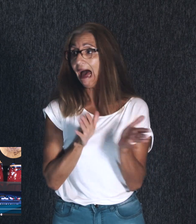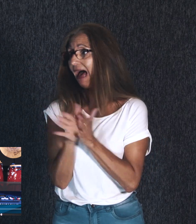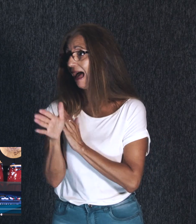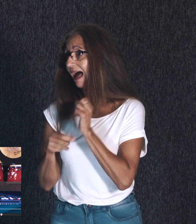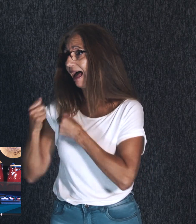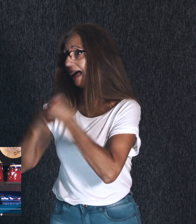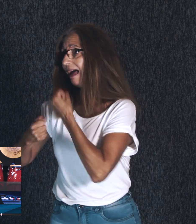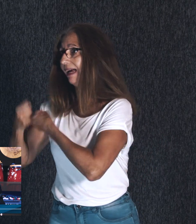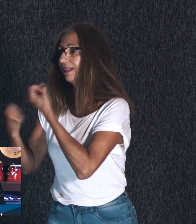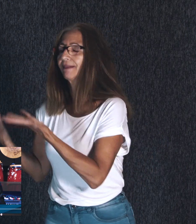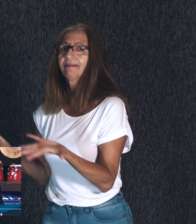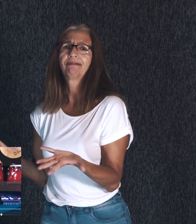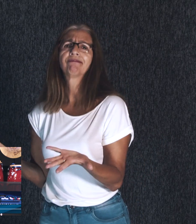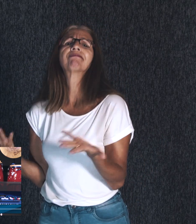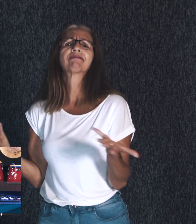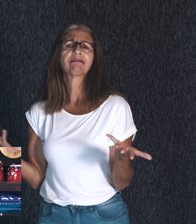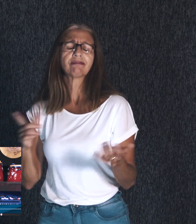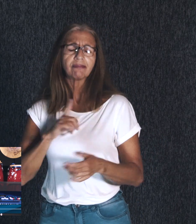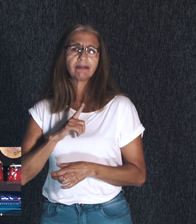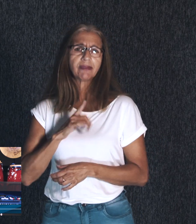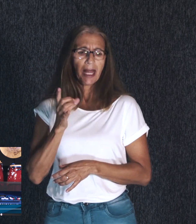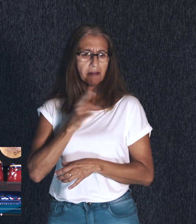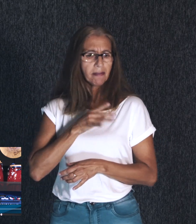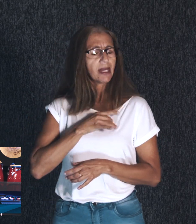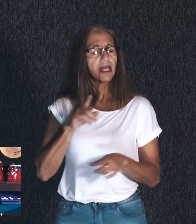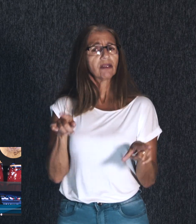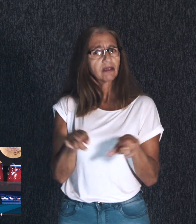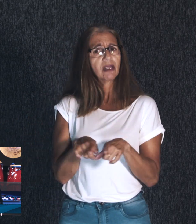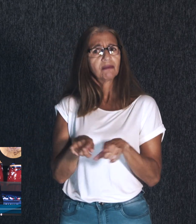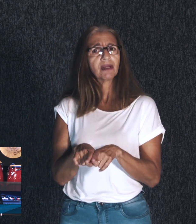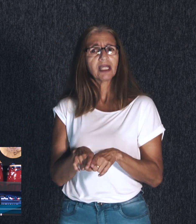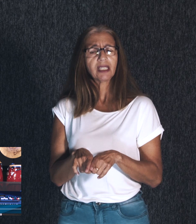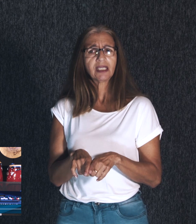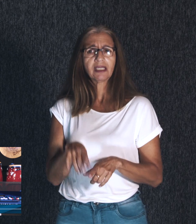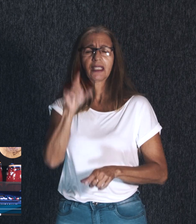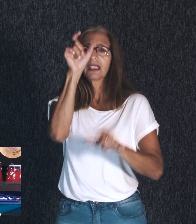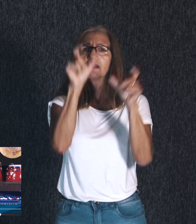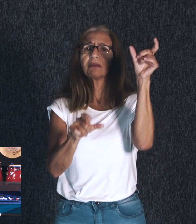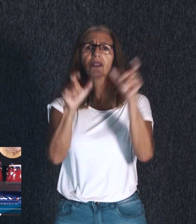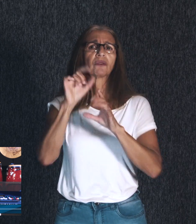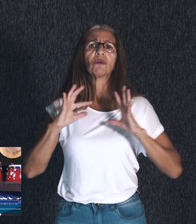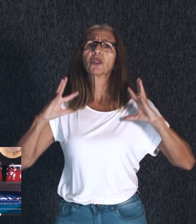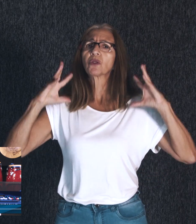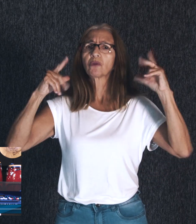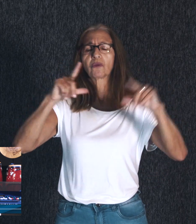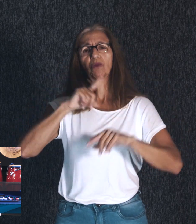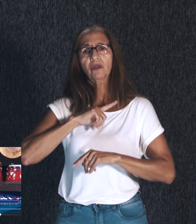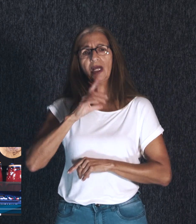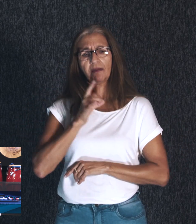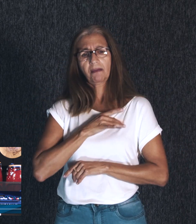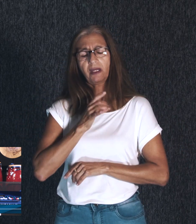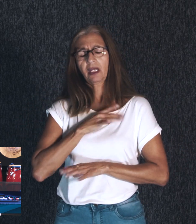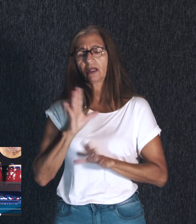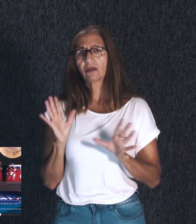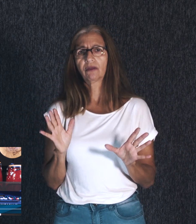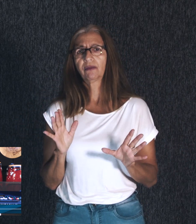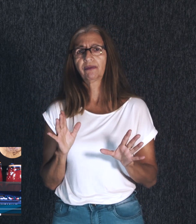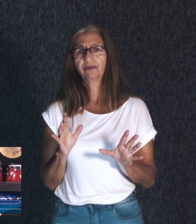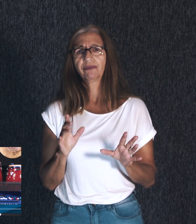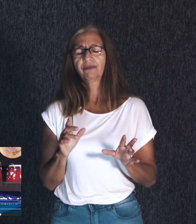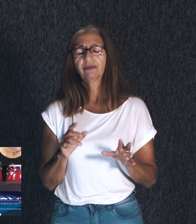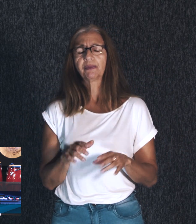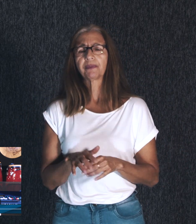Mas enfim, todos nós temos as nossas fobias, os nossos medos, enfim. Mas